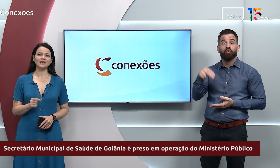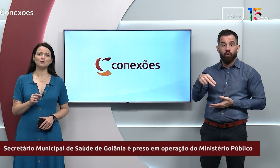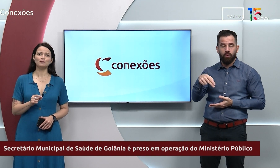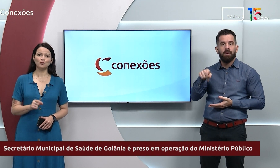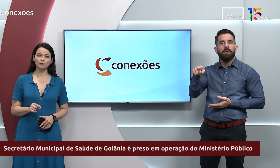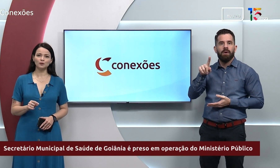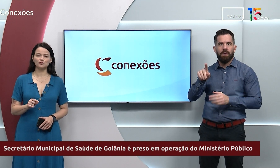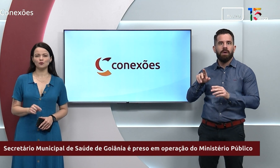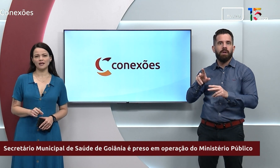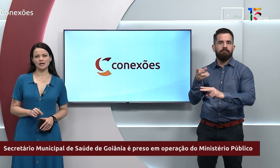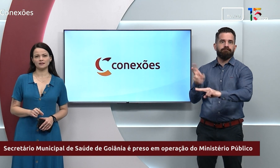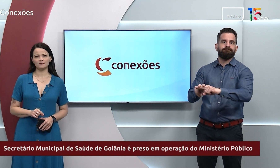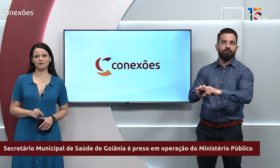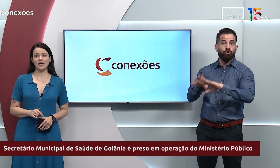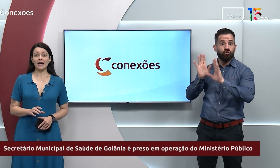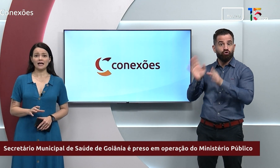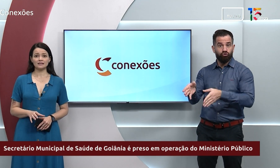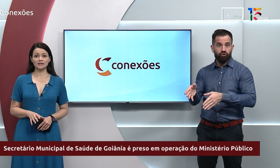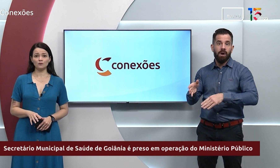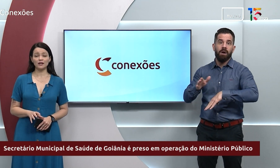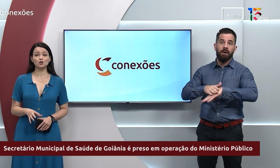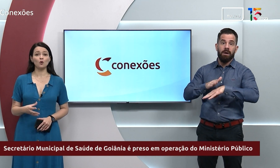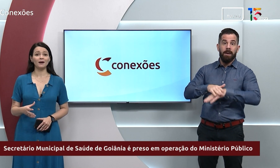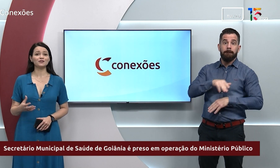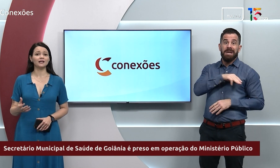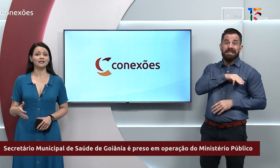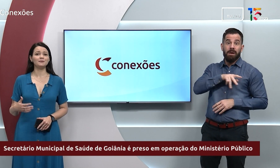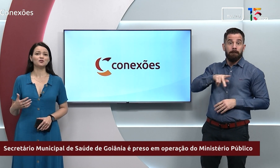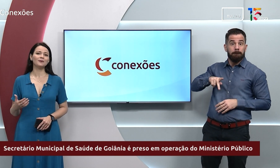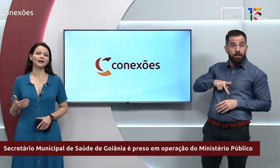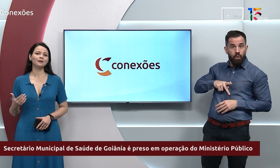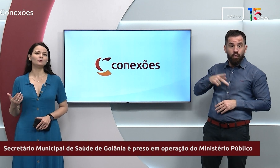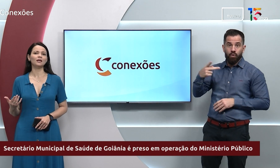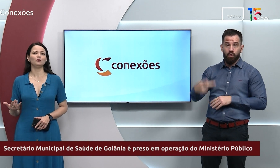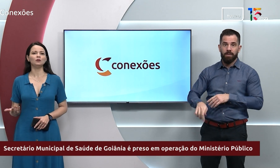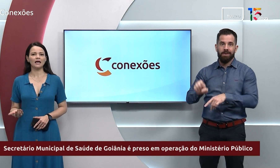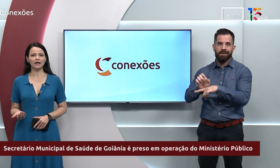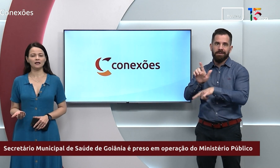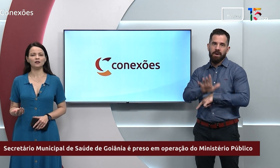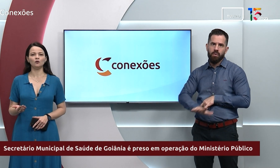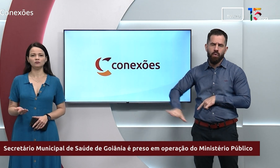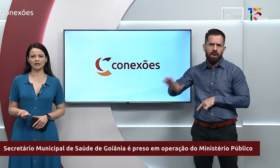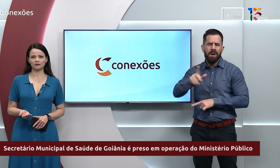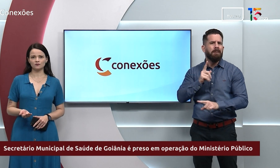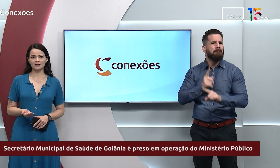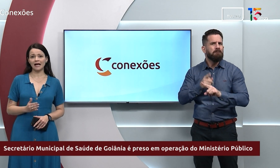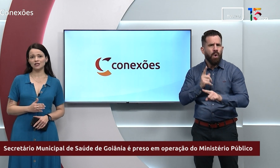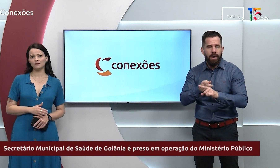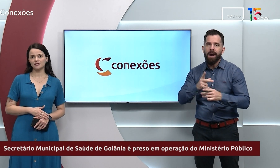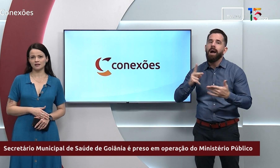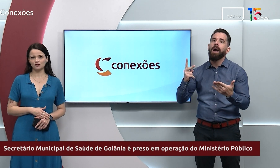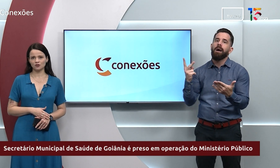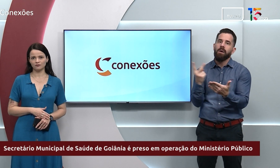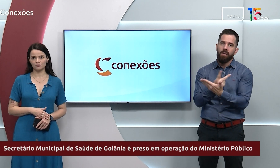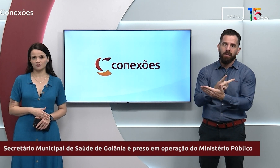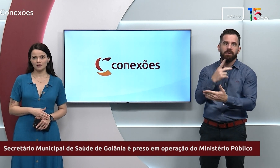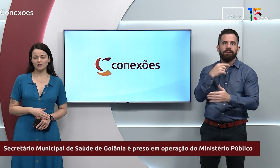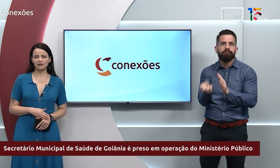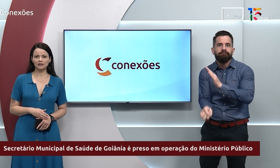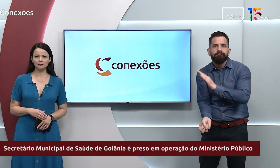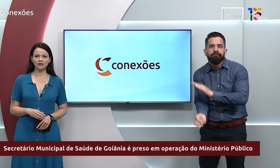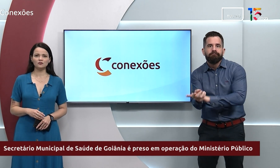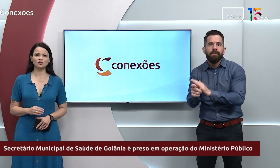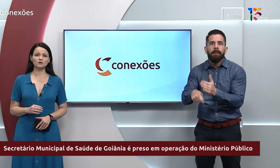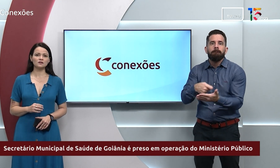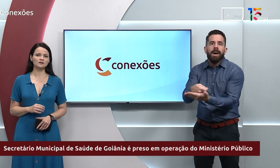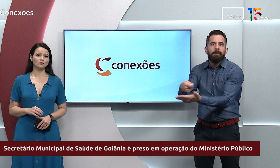do Ministério Público de Goiás. A ação é de combate a crimes de pagamento irregular em contratos administrativos